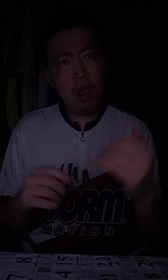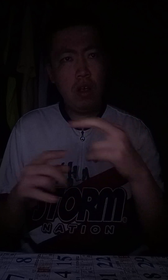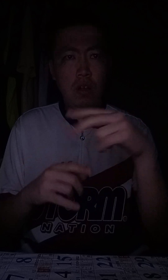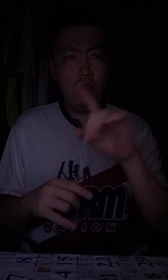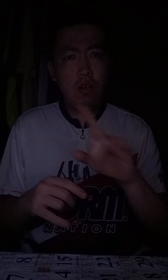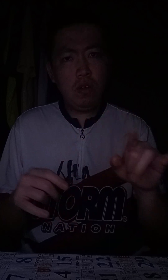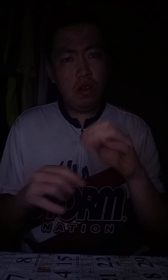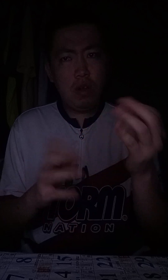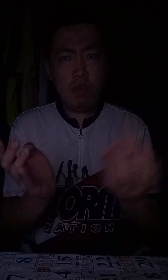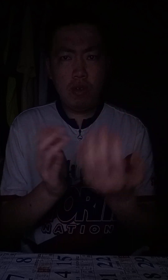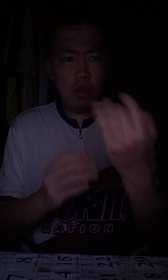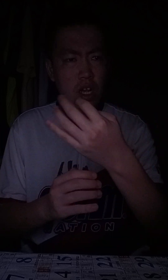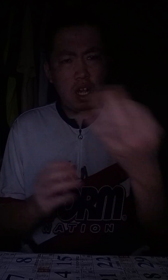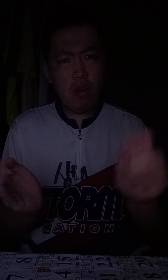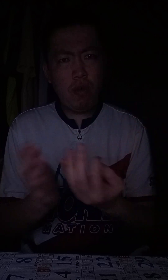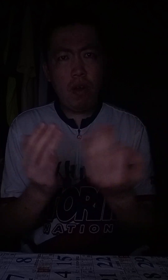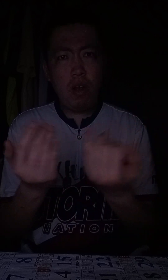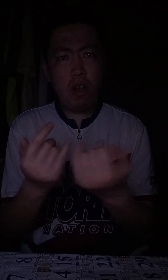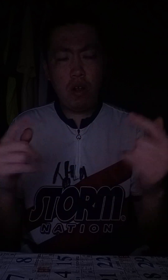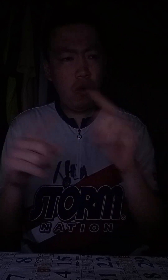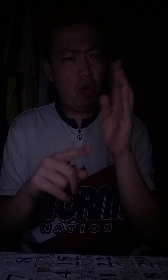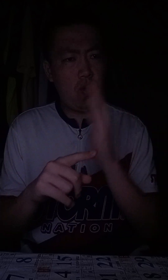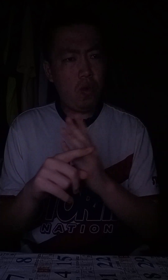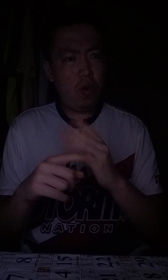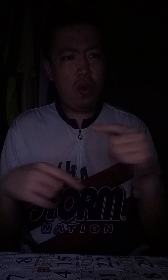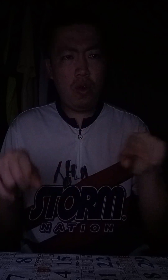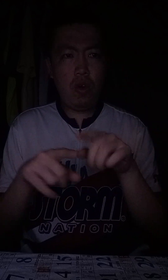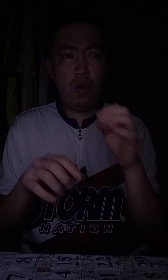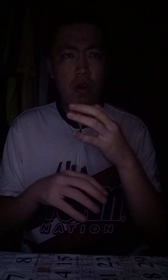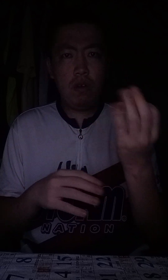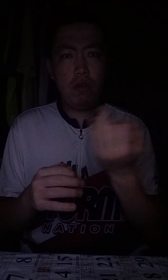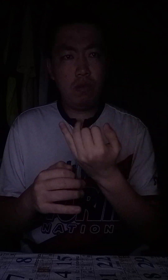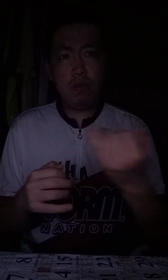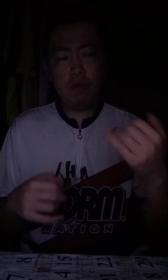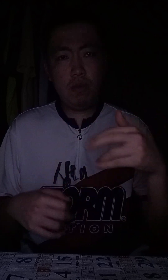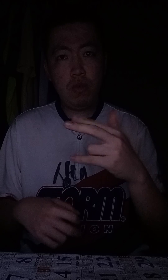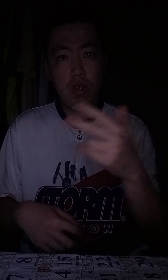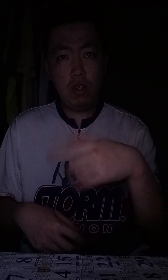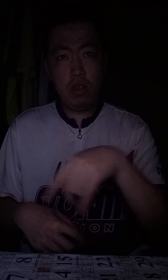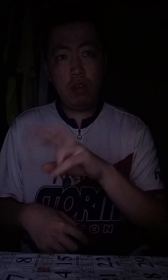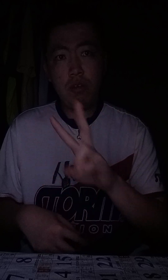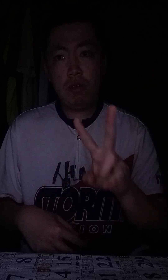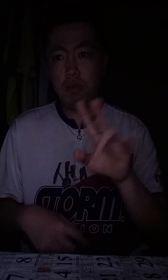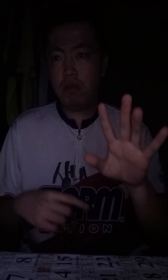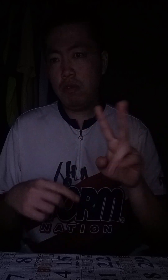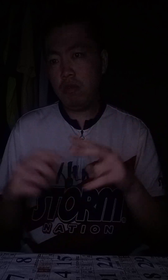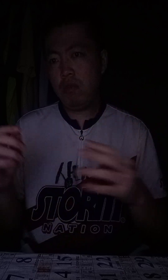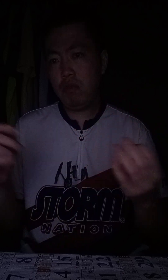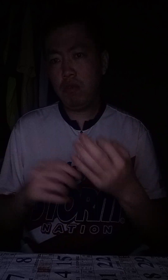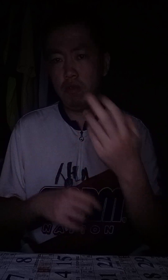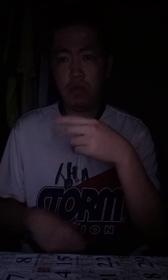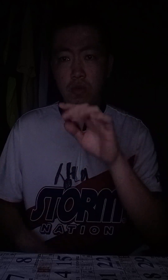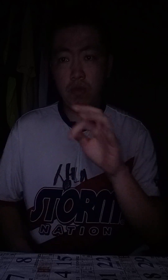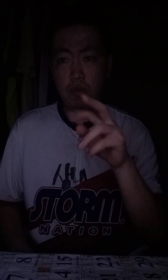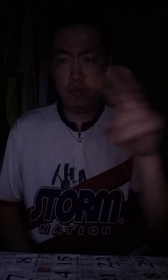지역 버스업계와 타협점을 찾지 못하고 있는 건데요. 올림픽이 불과 2년도 남지 않았는데 협의체